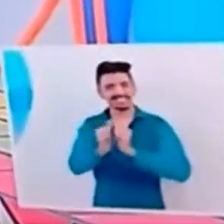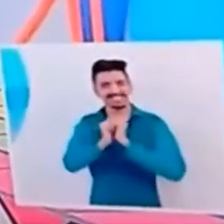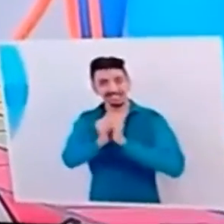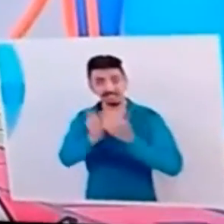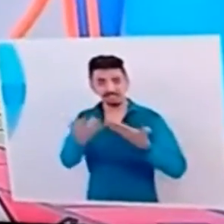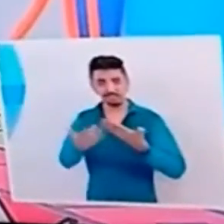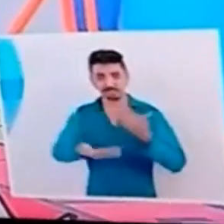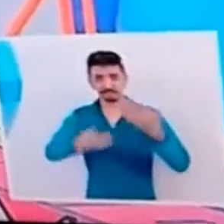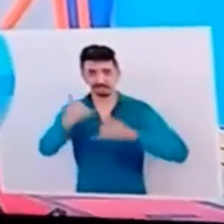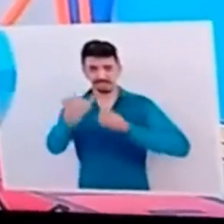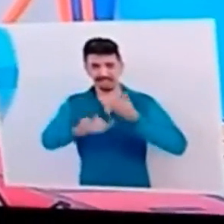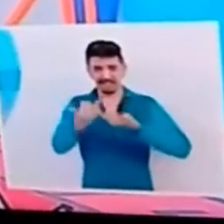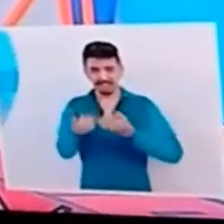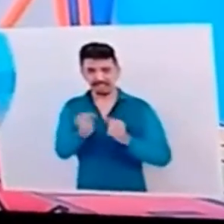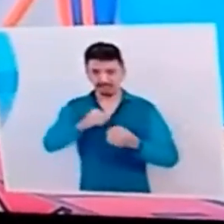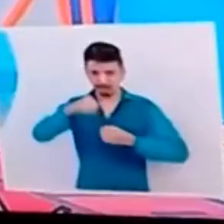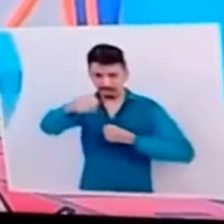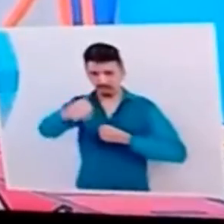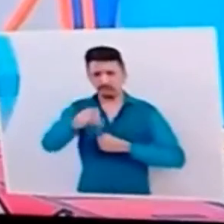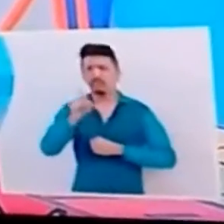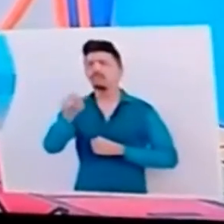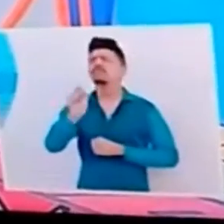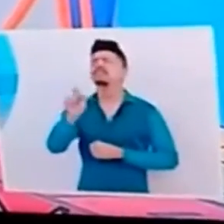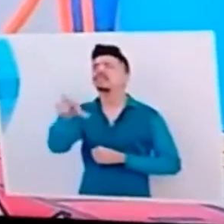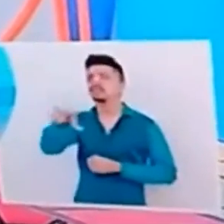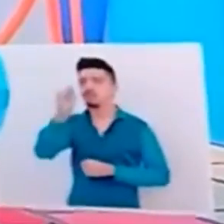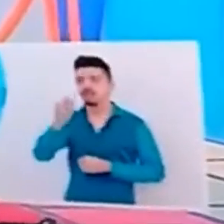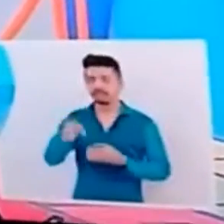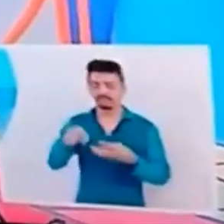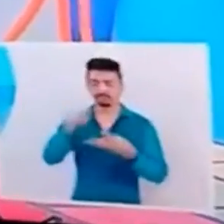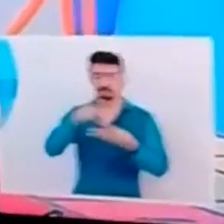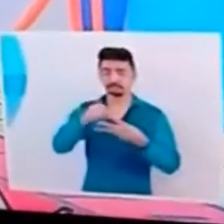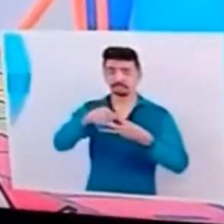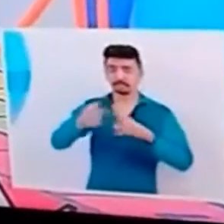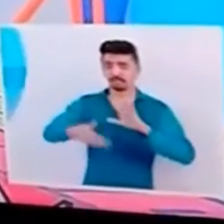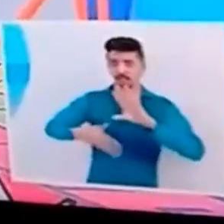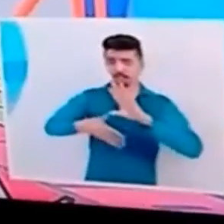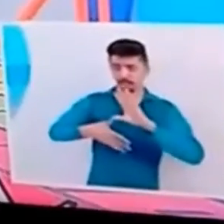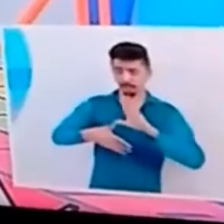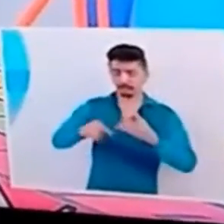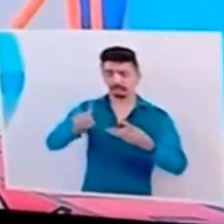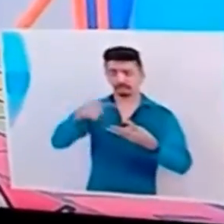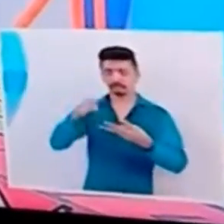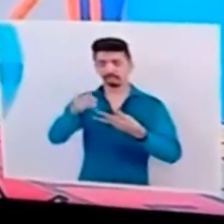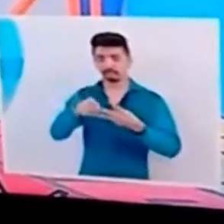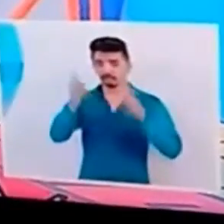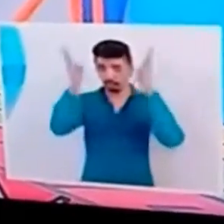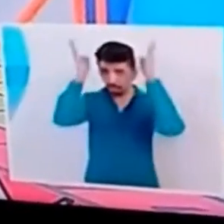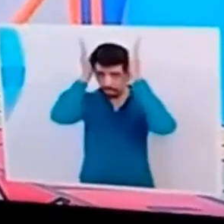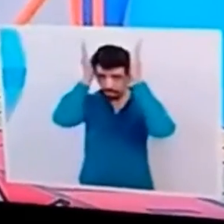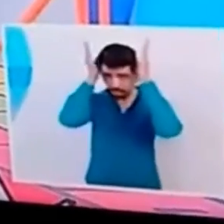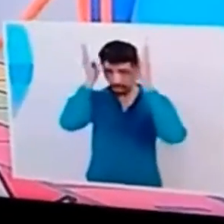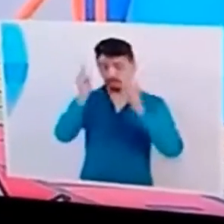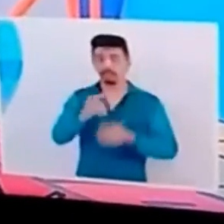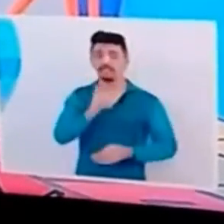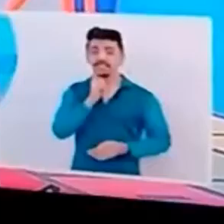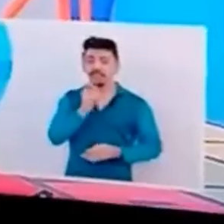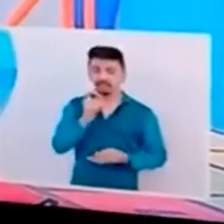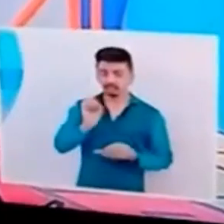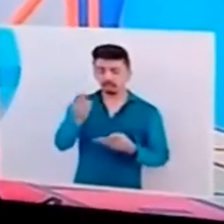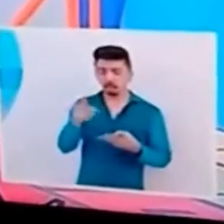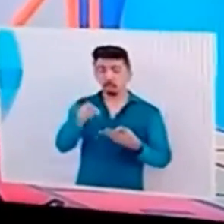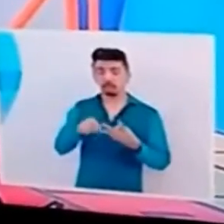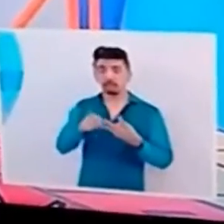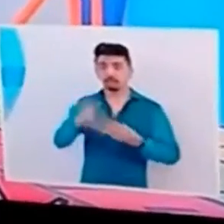da prova dos super-heróis. Você vai querer quem? O Capitão América na pista amarela, o Batman na pista verde ou